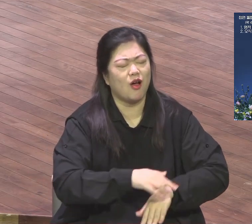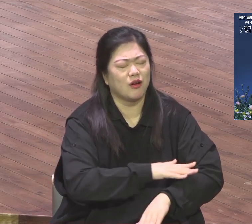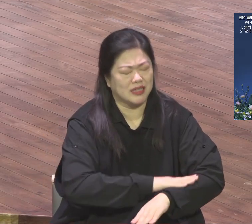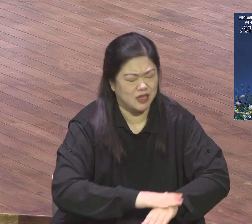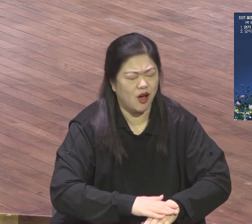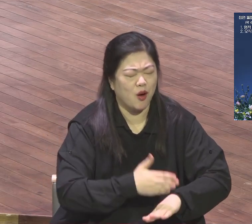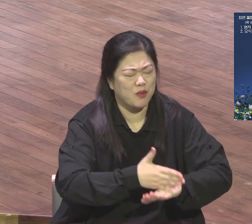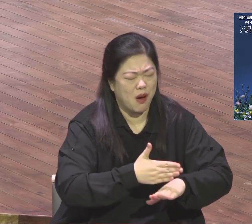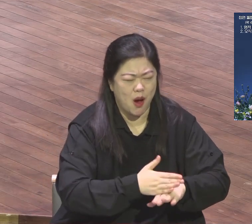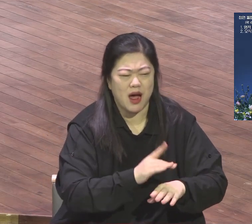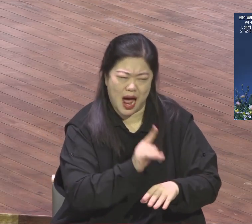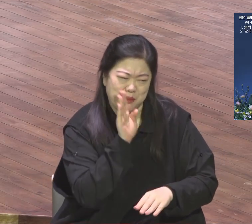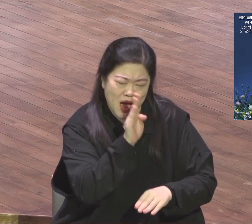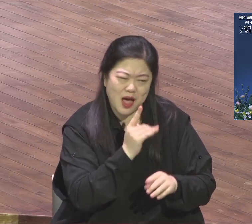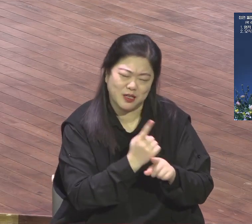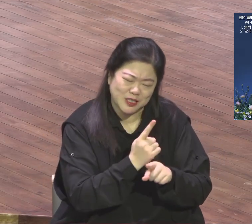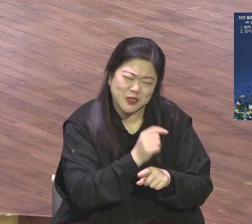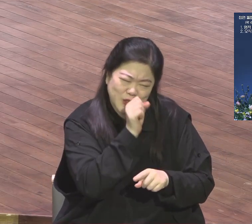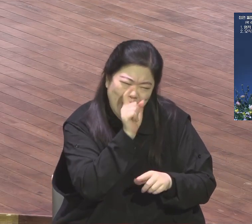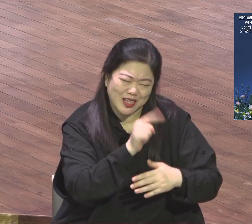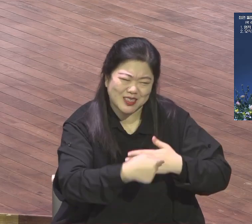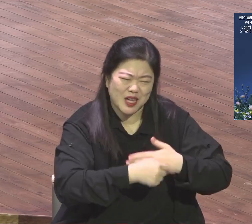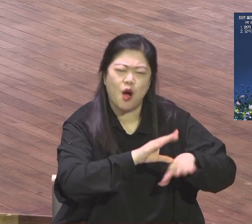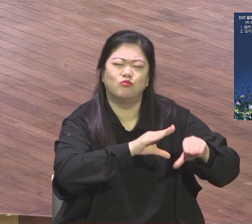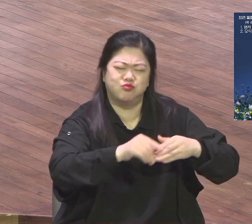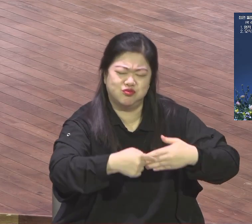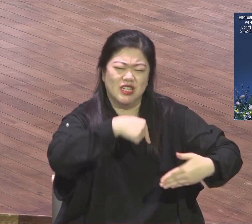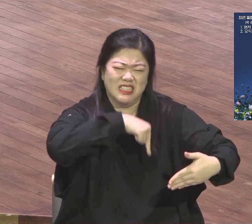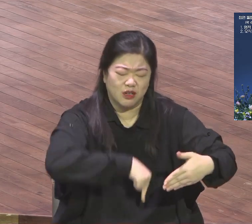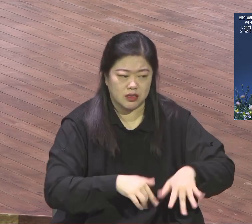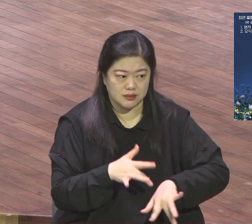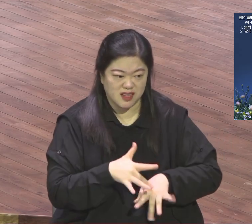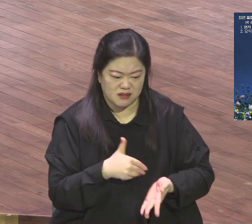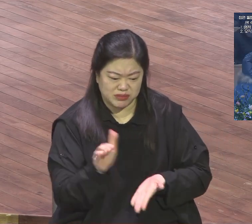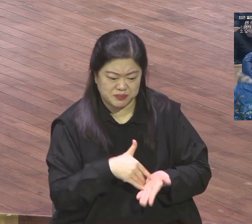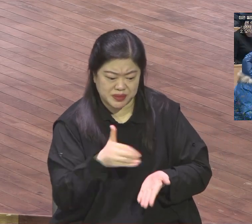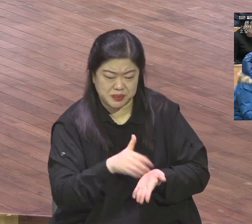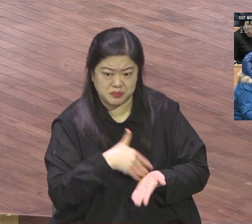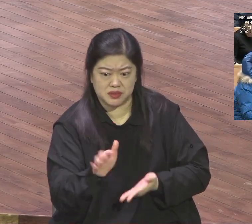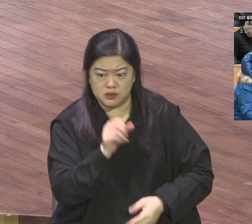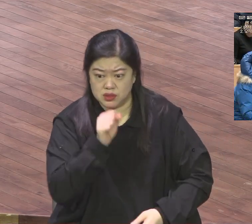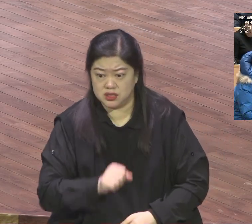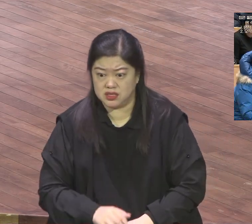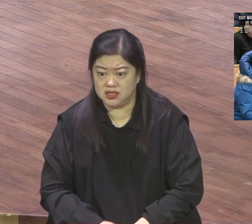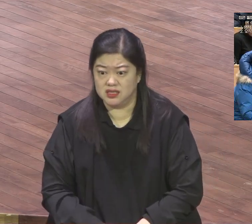마누라 말이라면 남편 말이라면 무조건 껍벅가. 그래 둘 다 껍벅갔어.